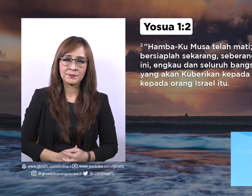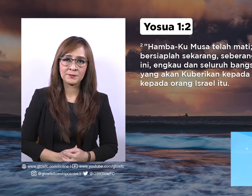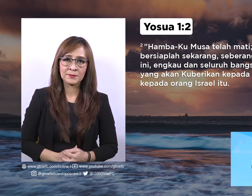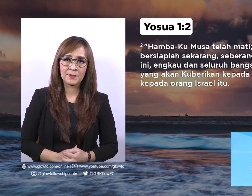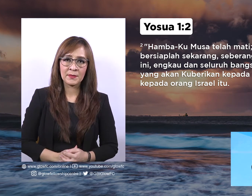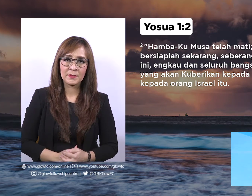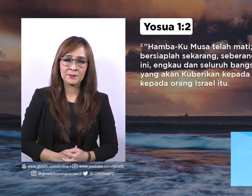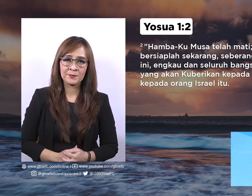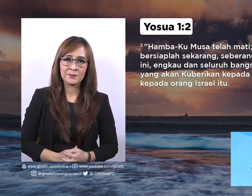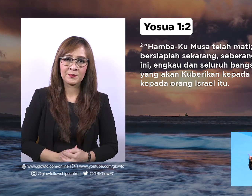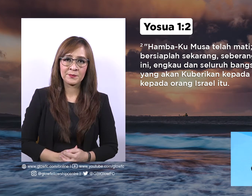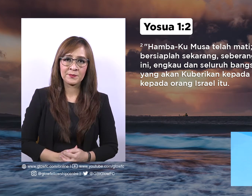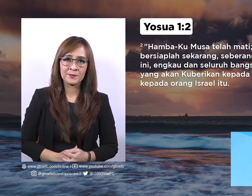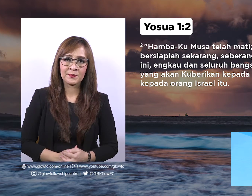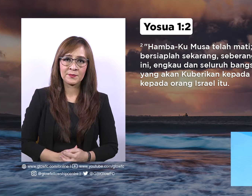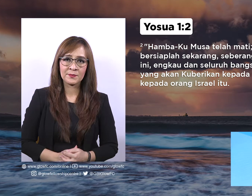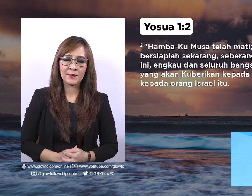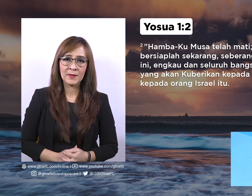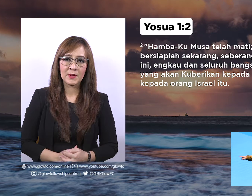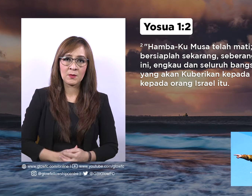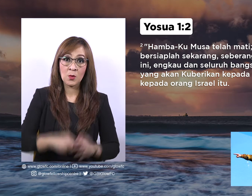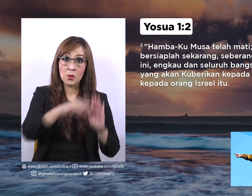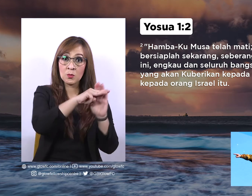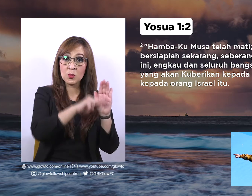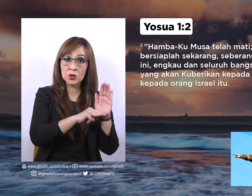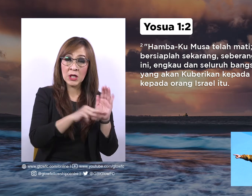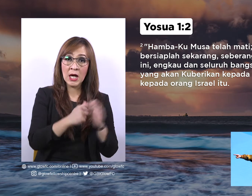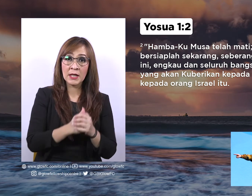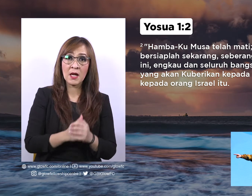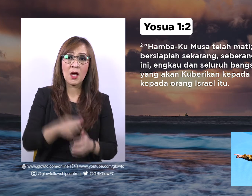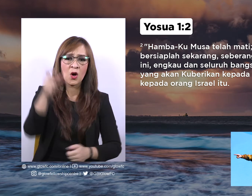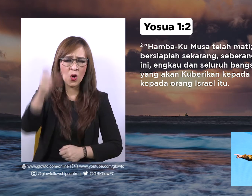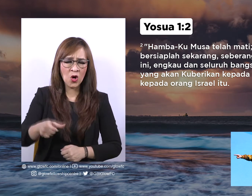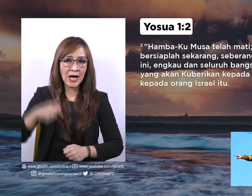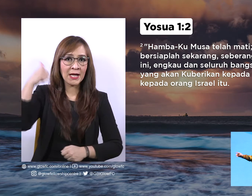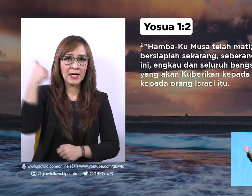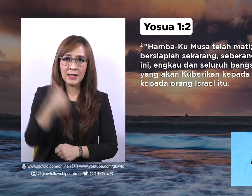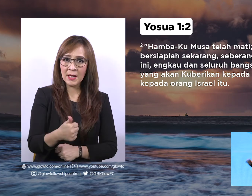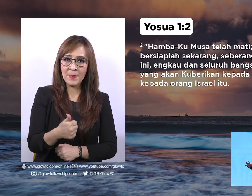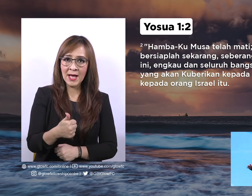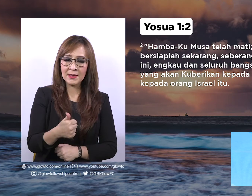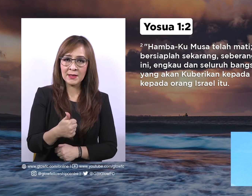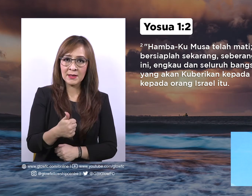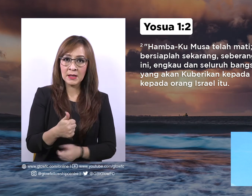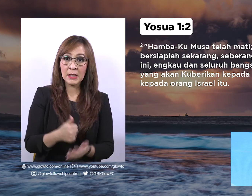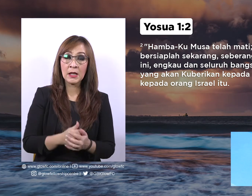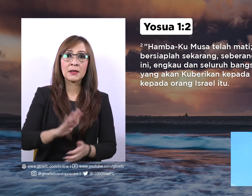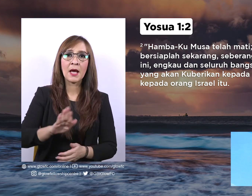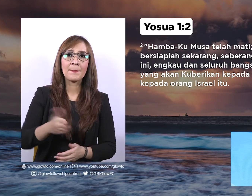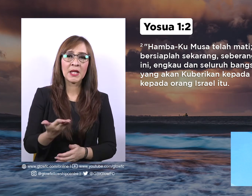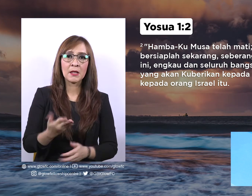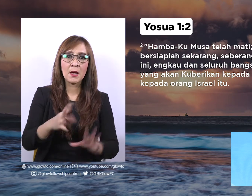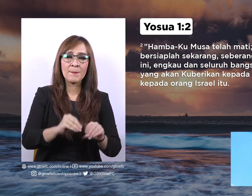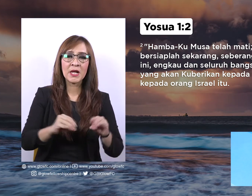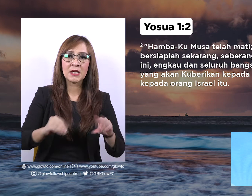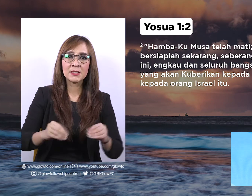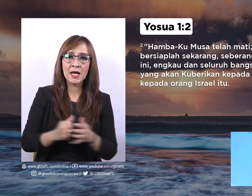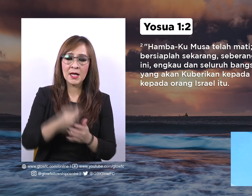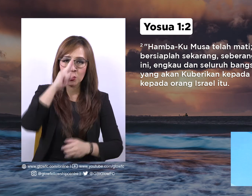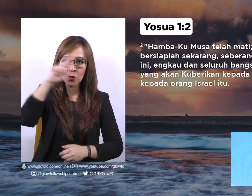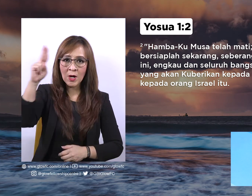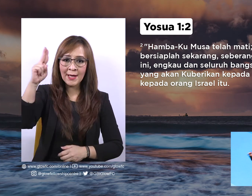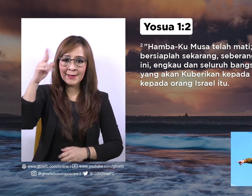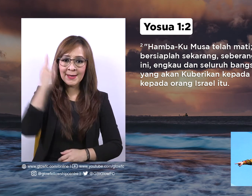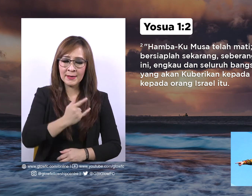menuju negeri Argo berikan pada mereka pada orang Israel itu Musa hamba Tuhan yang hebat besar Dahsyat dan luar biasa boleh mati tetapi pekerjaan tuhan